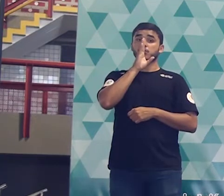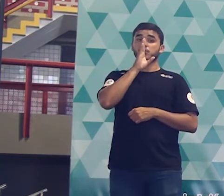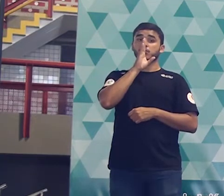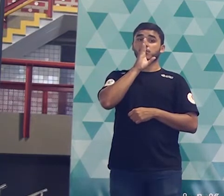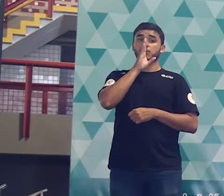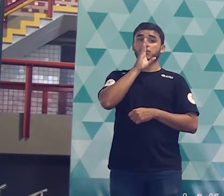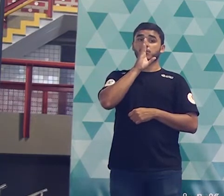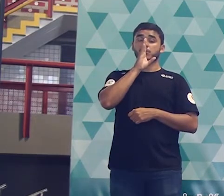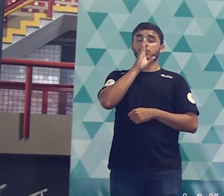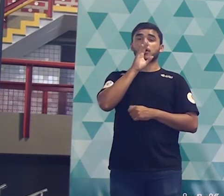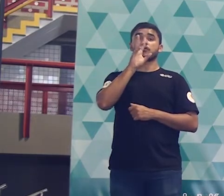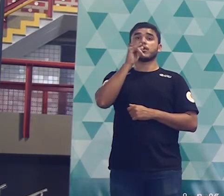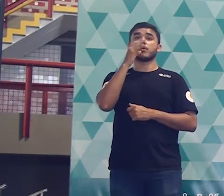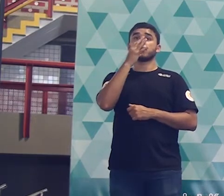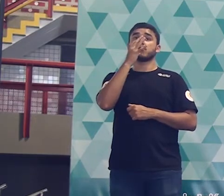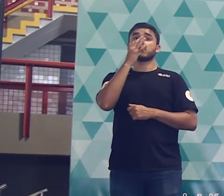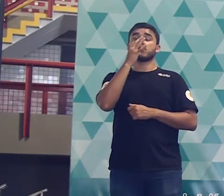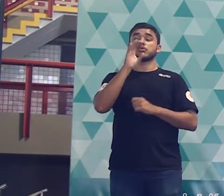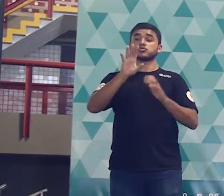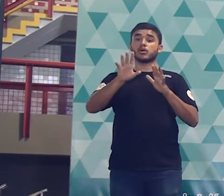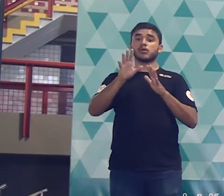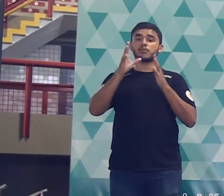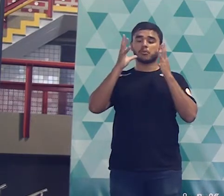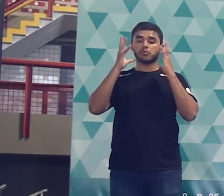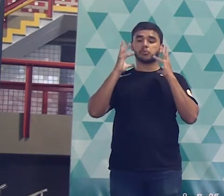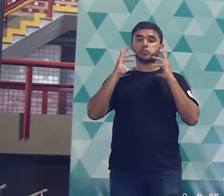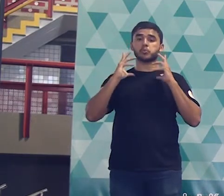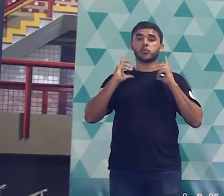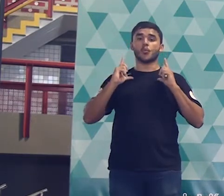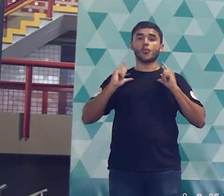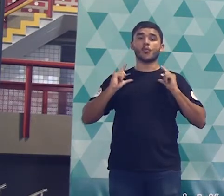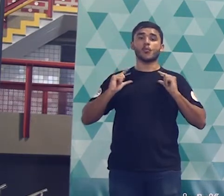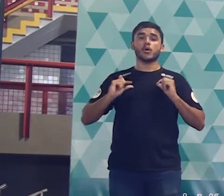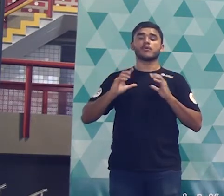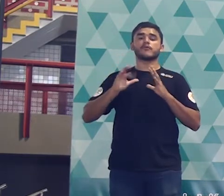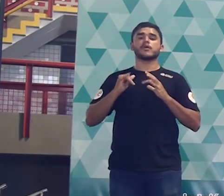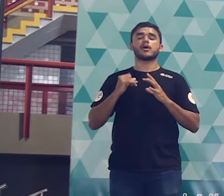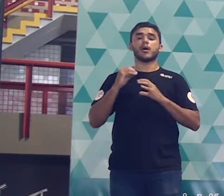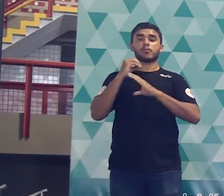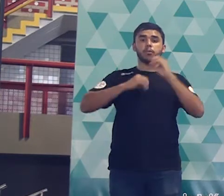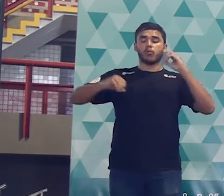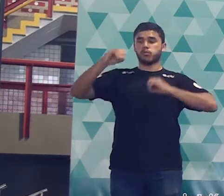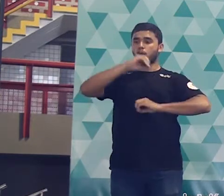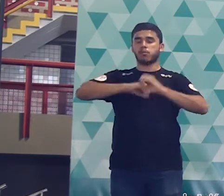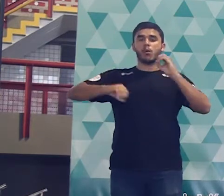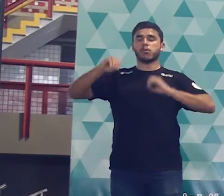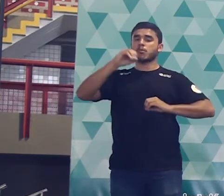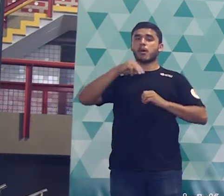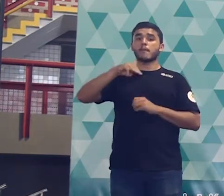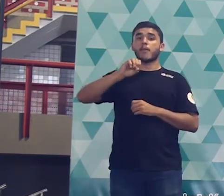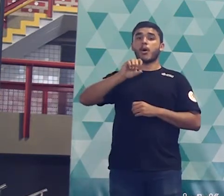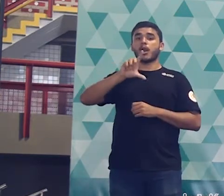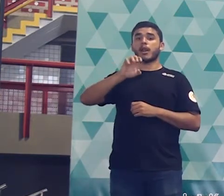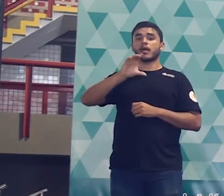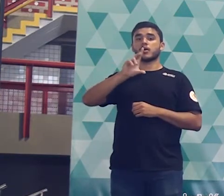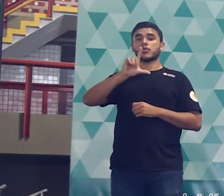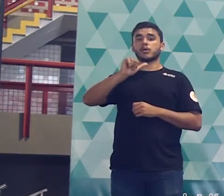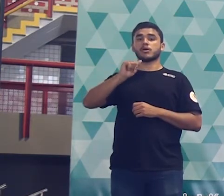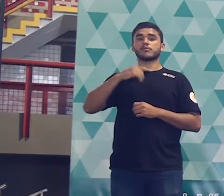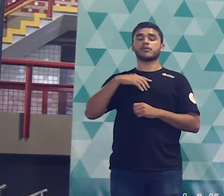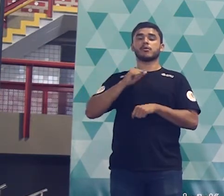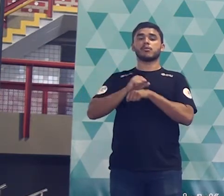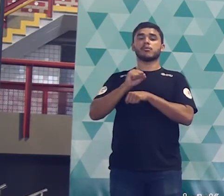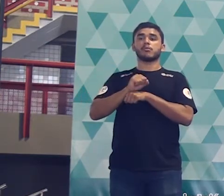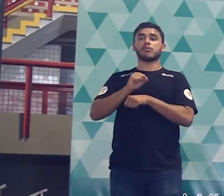em repouso, a energia vai reduzindo, as moléculas vão ficando mais calmas e a temperatura, ó, diminui.